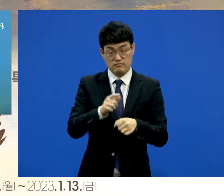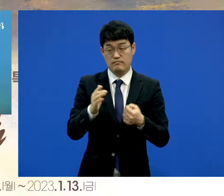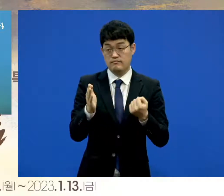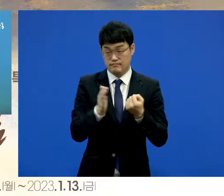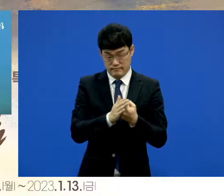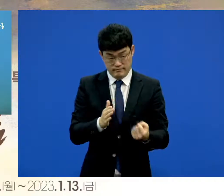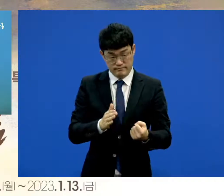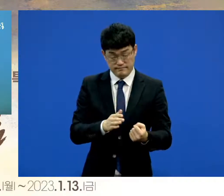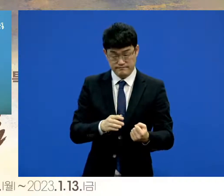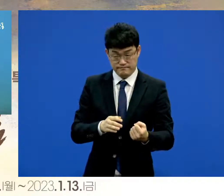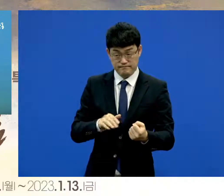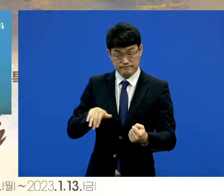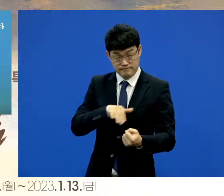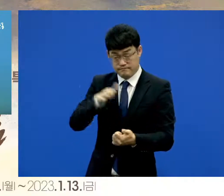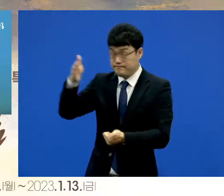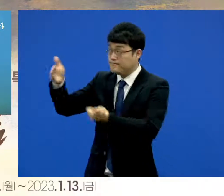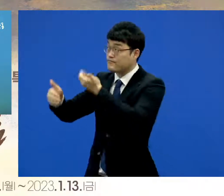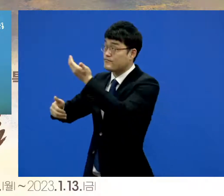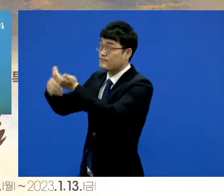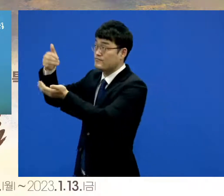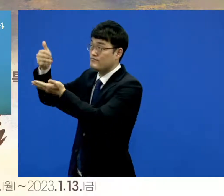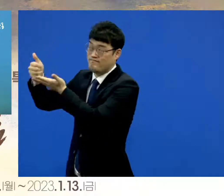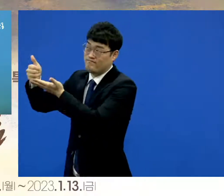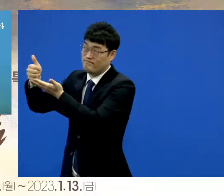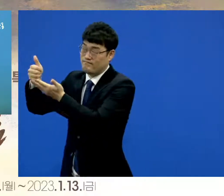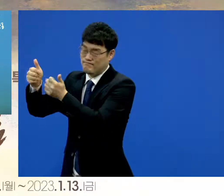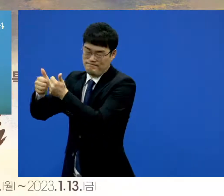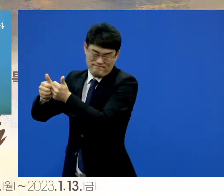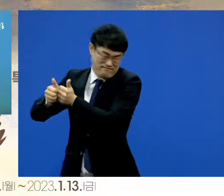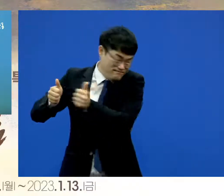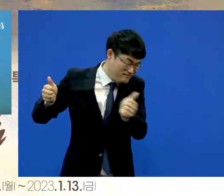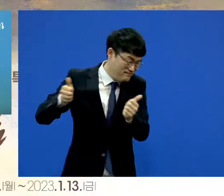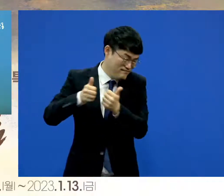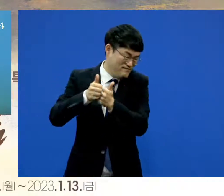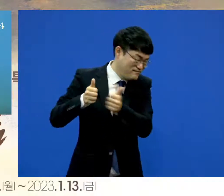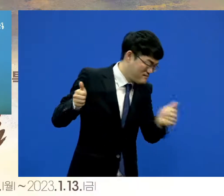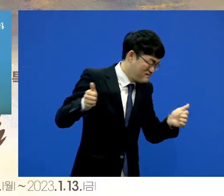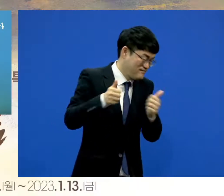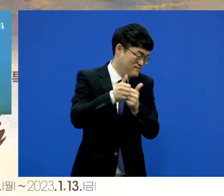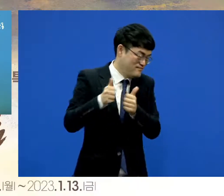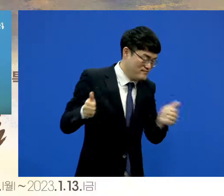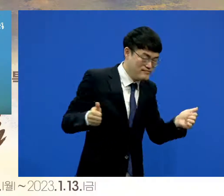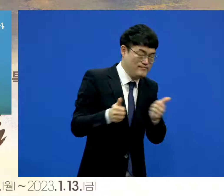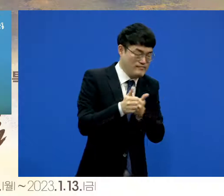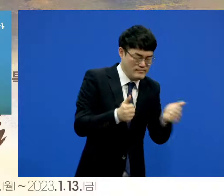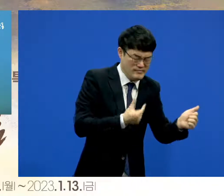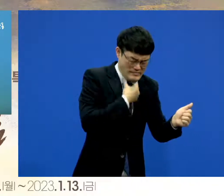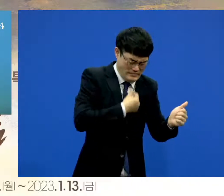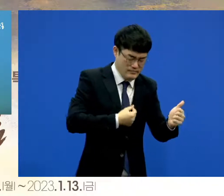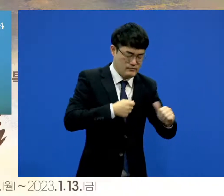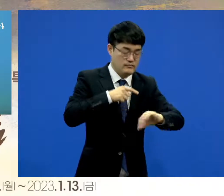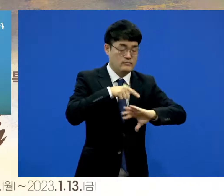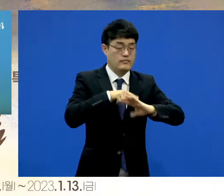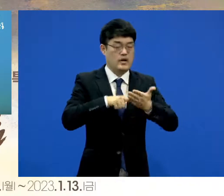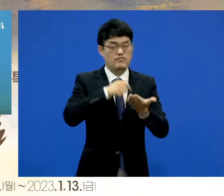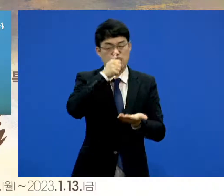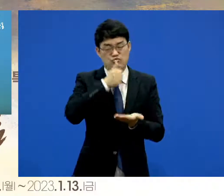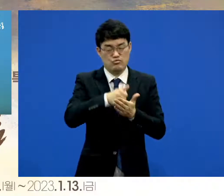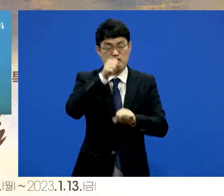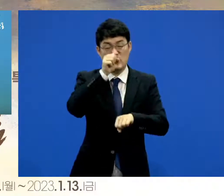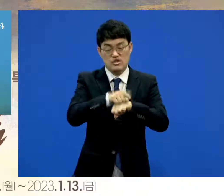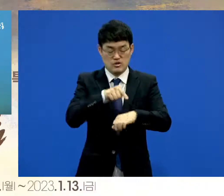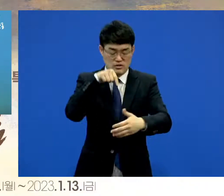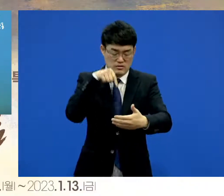우리는 하나님으로부터 이탈하려고 하는 성향을 안고 삽니다. 늘 반역을 꿈꿉니다. 우리는 아버지